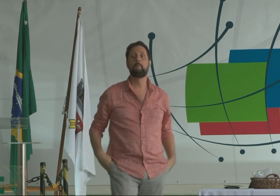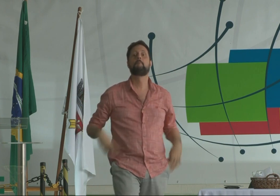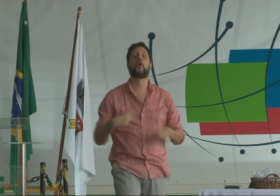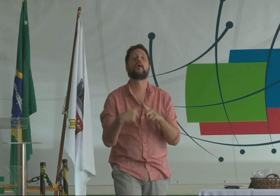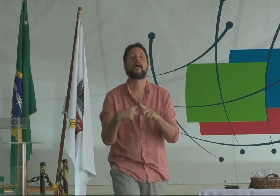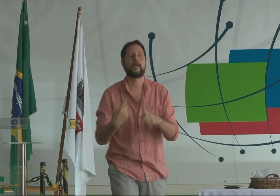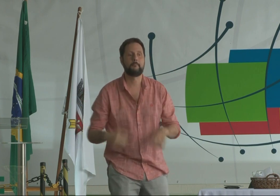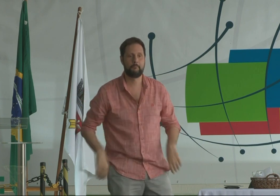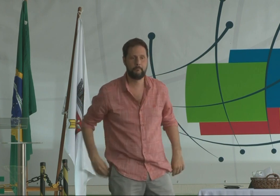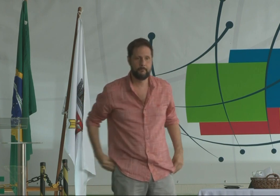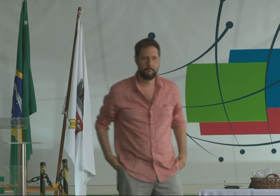Por quê?